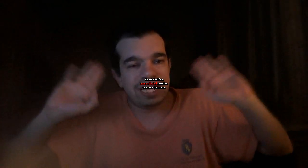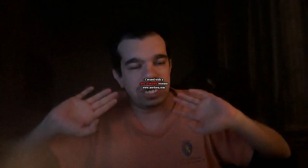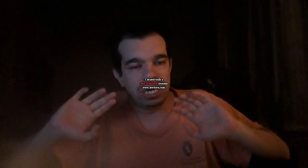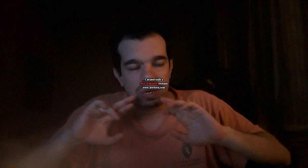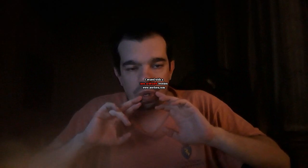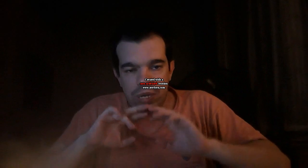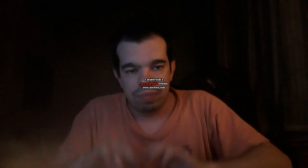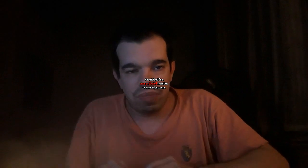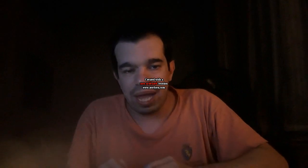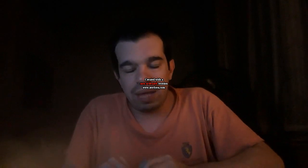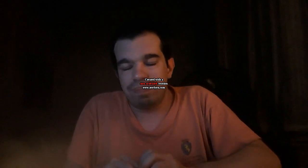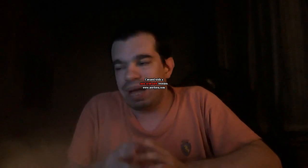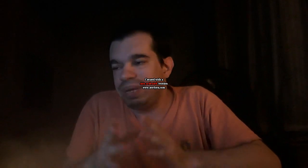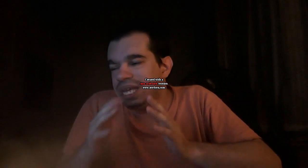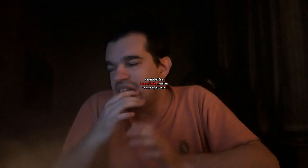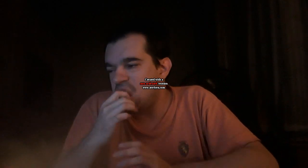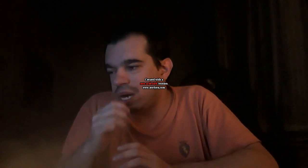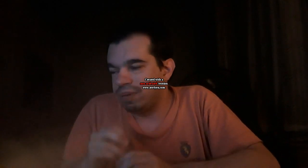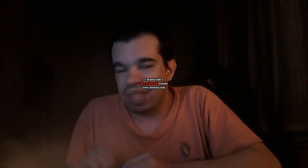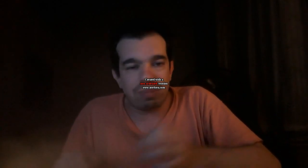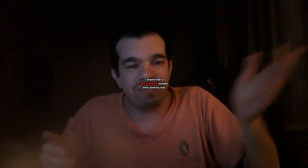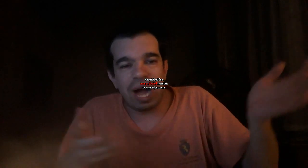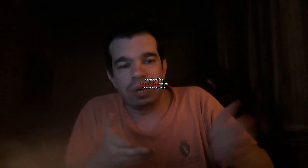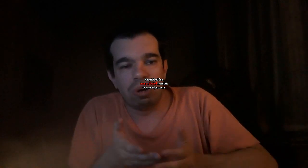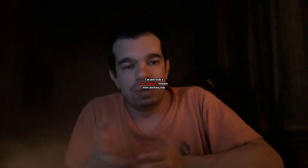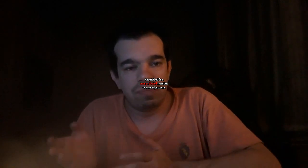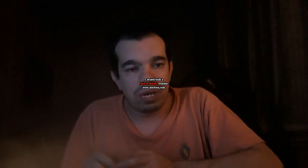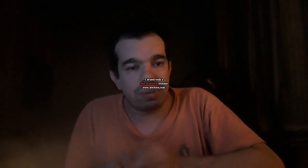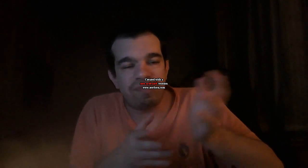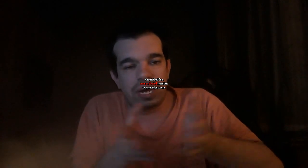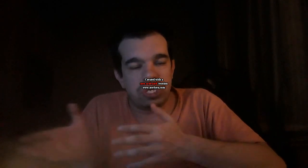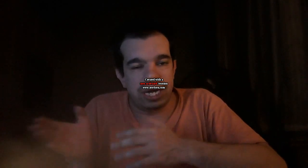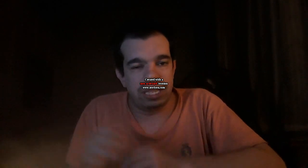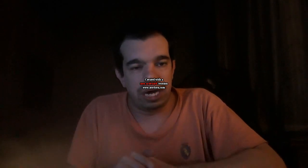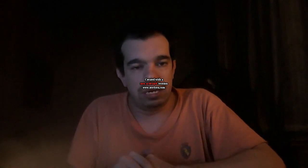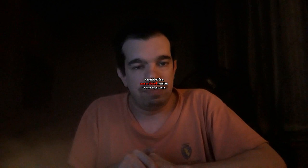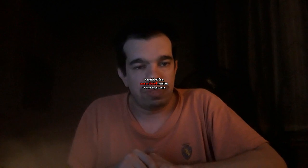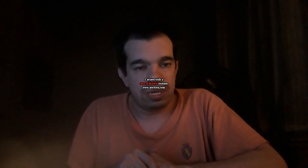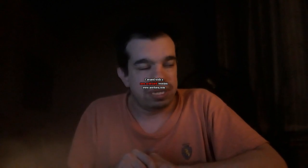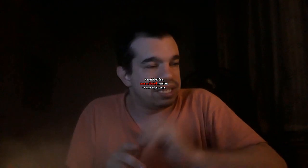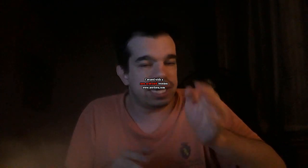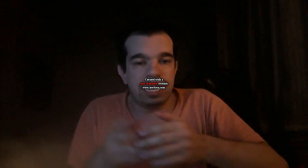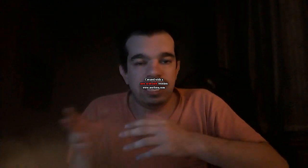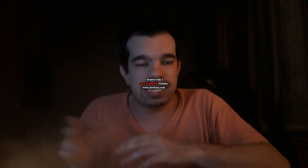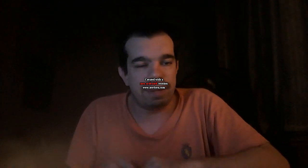mesi. Mamma mia, oh. E come fanno? Come fanno a scendere? Gli anziani e i